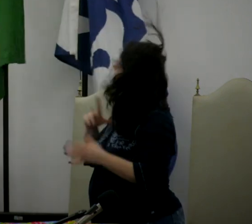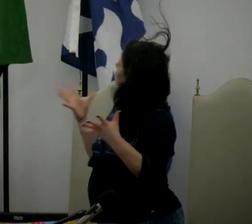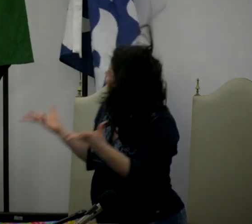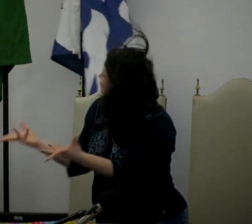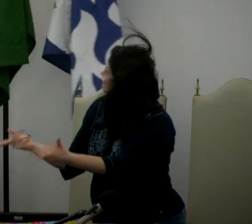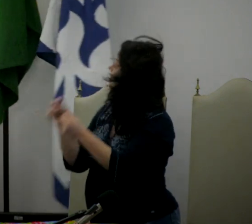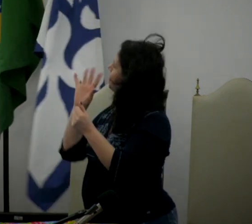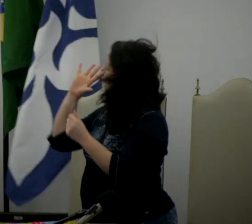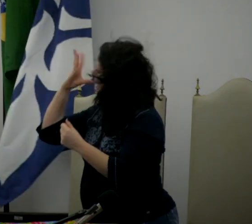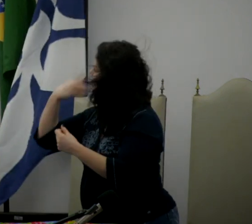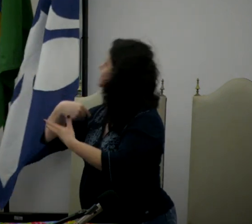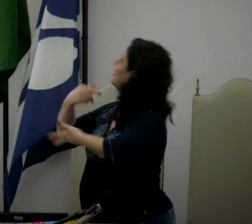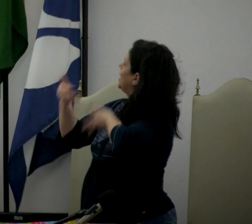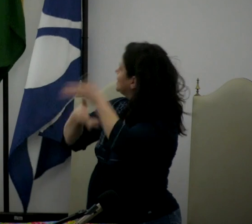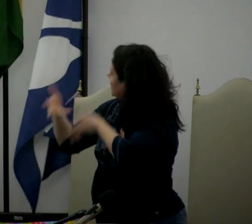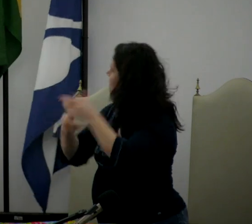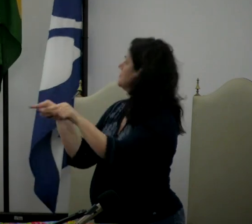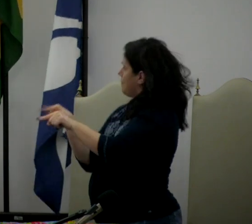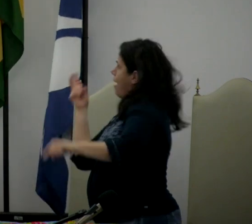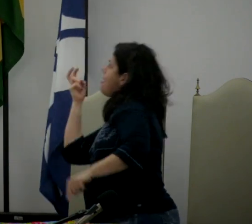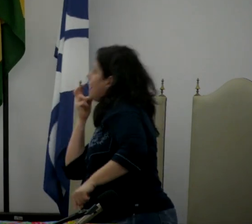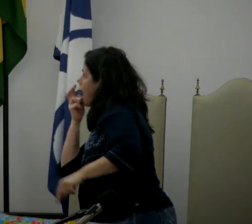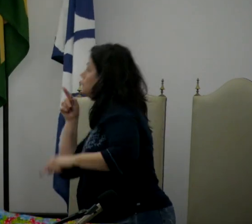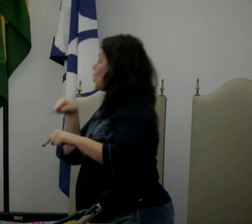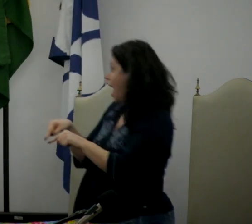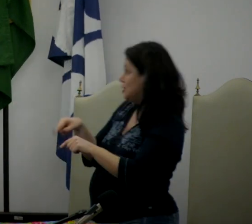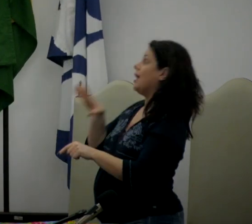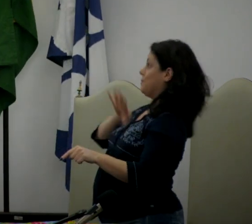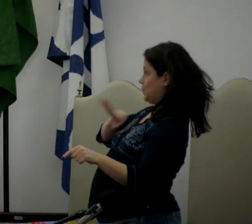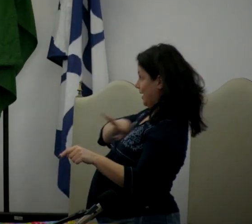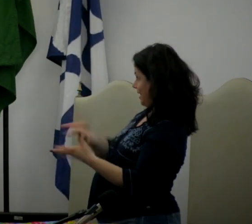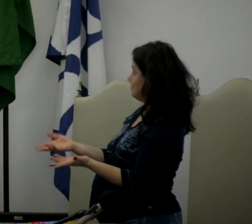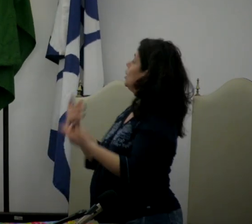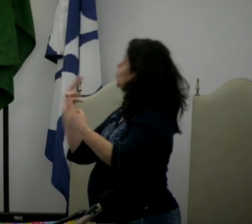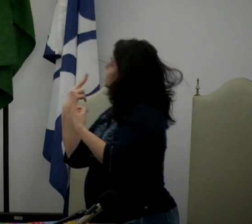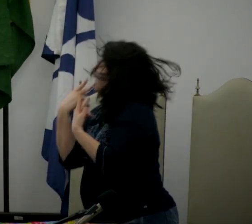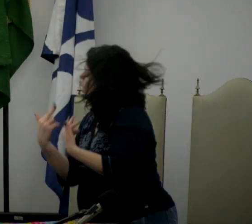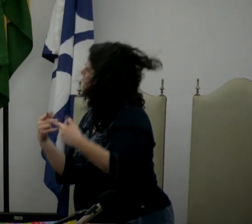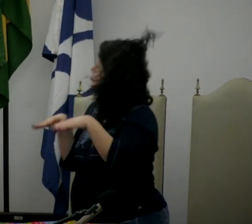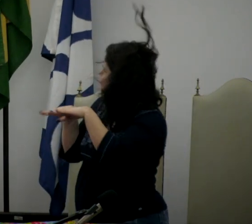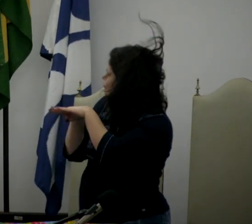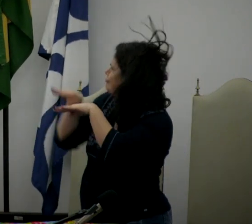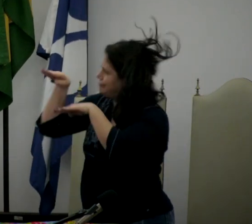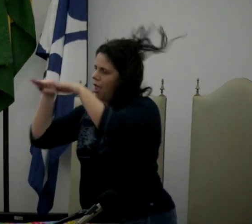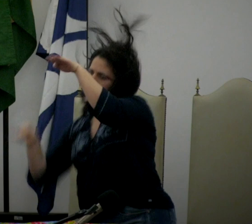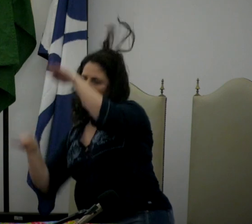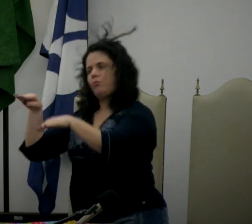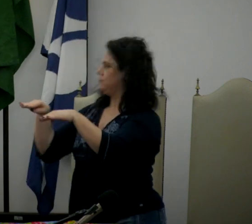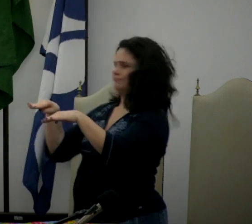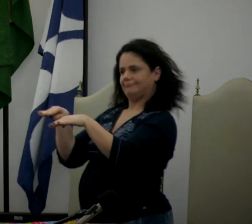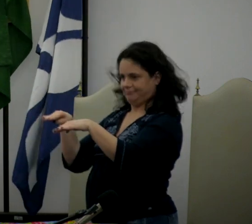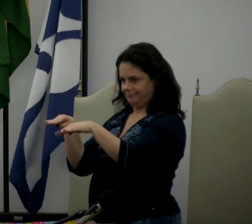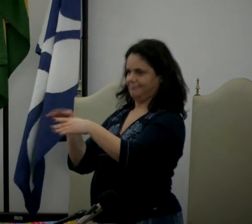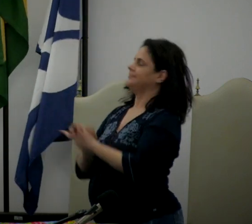riqueza e a beleza da língua de sinais e da língua oral, no caso, a língua portuguesa. Duas línguas que andam juntas,